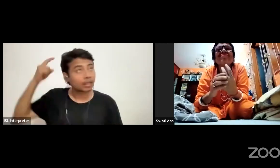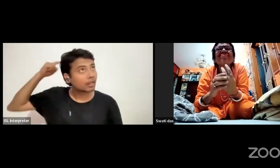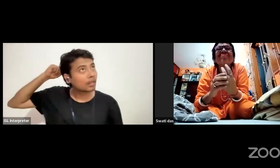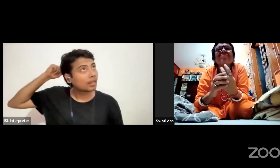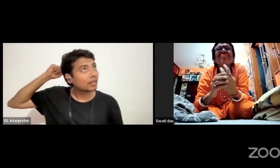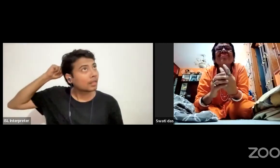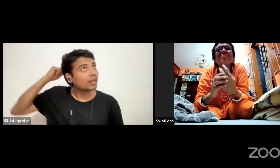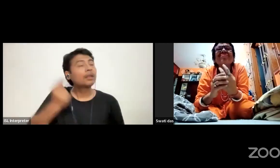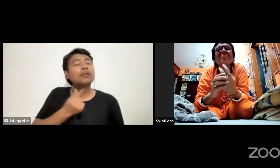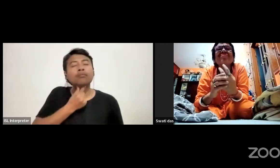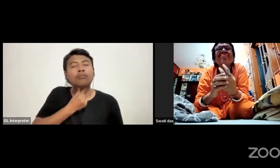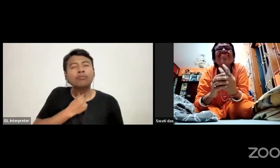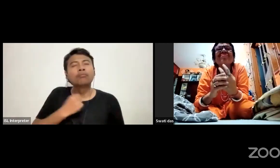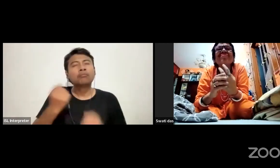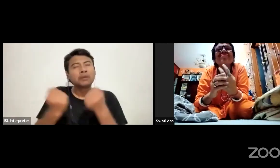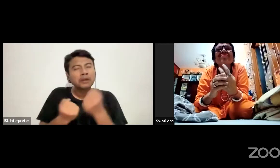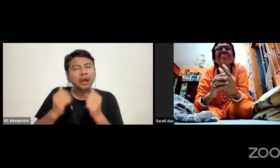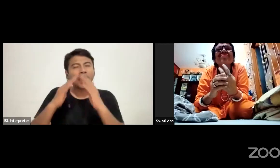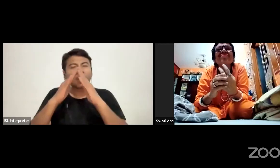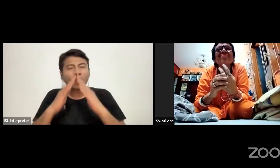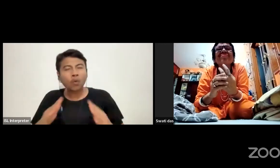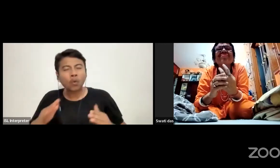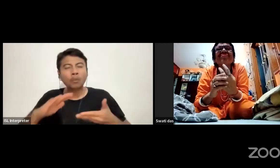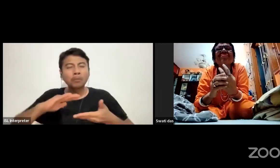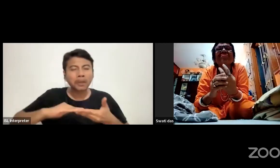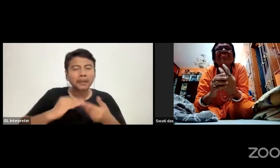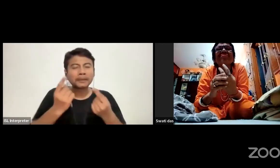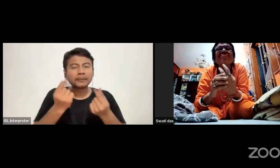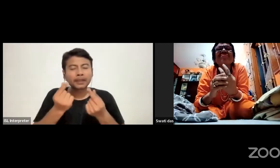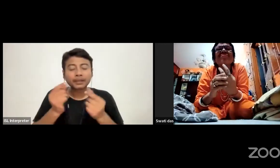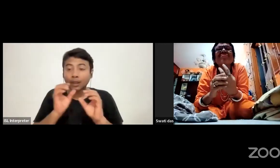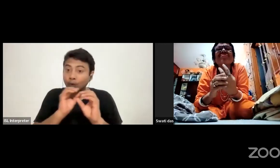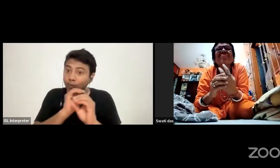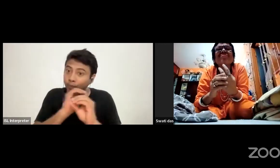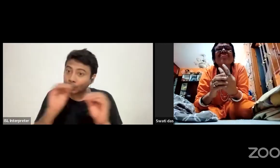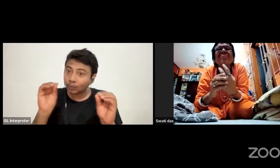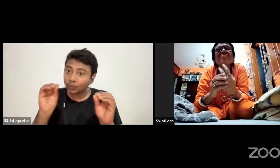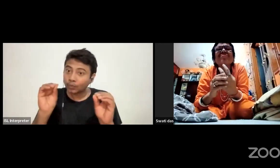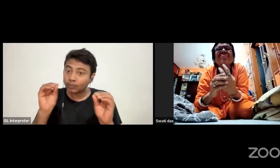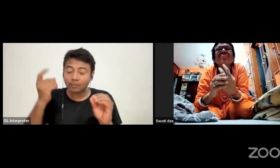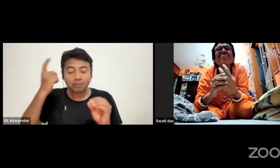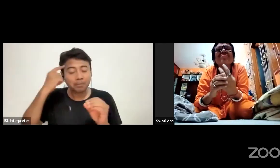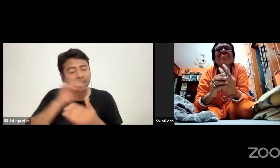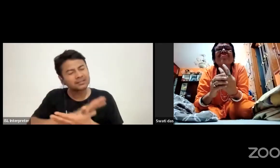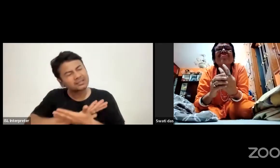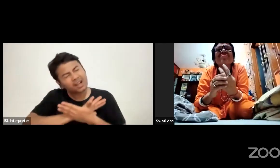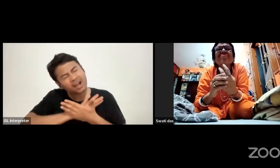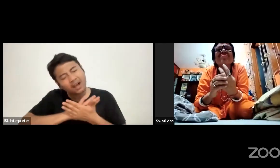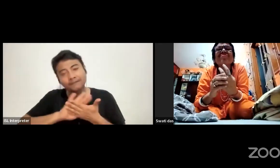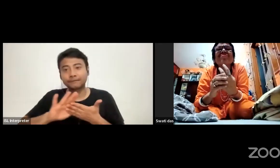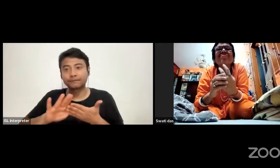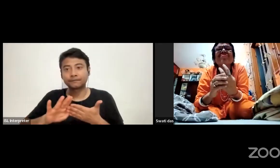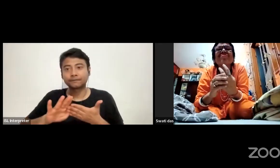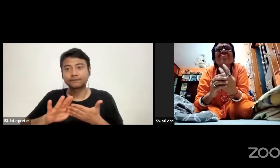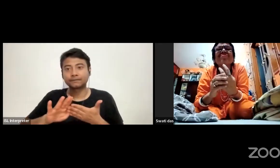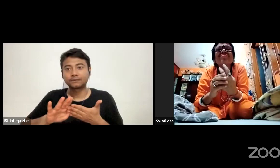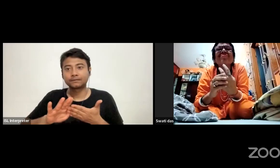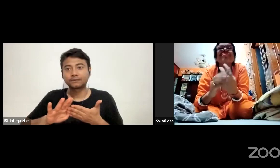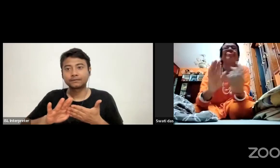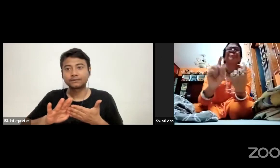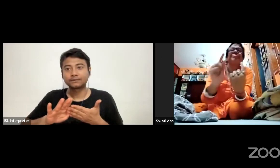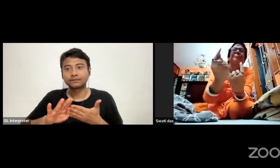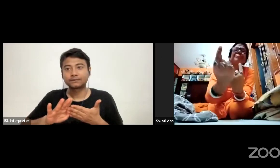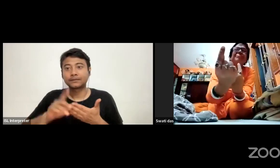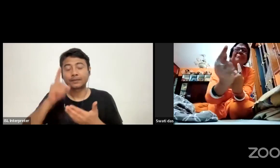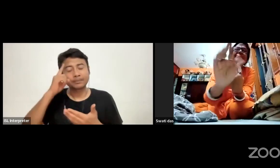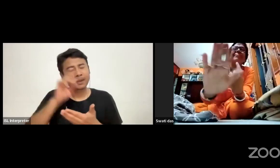को, गणेश को अगर आप पूजा कर रहे हैं और उनसे ये प्रार्थना कर रहे हैं कि जो भी मेरे लिए ठीक है आप